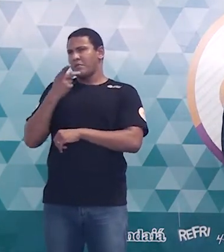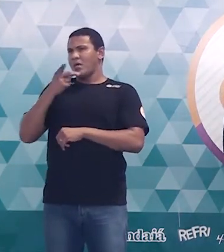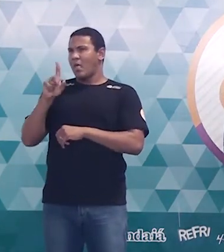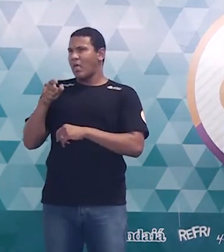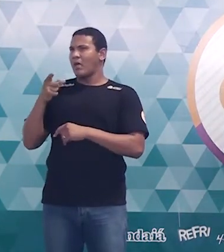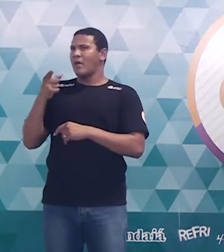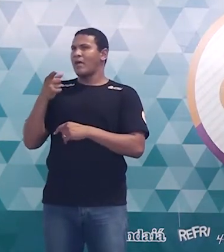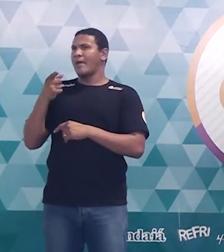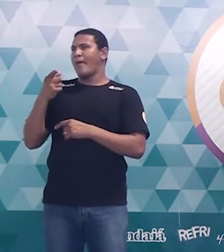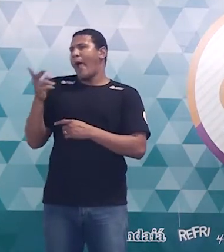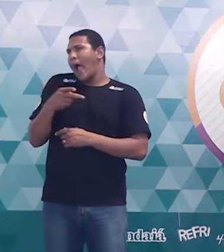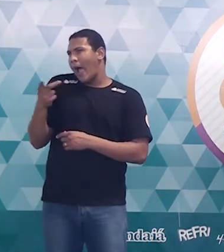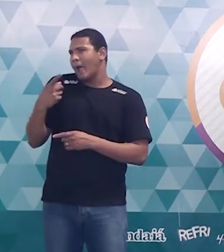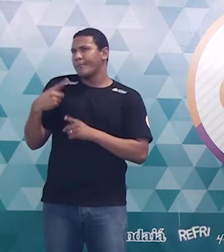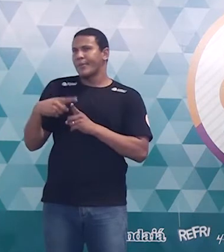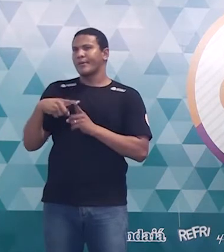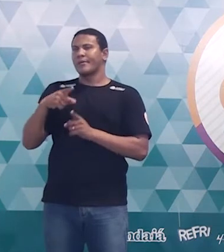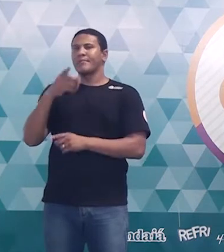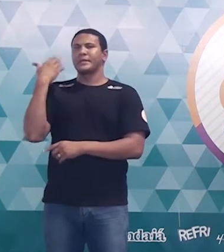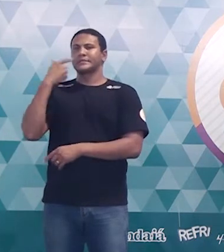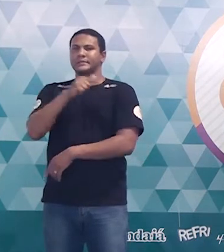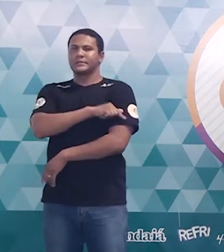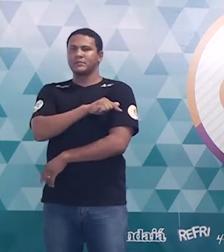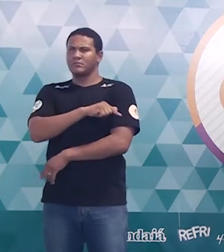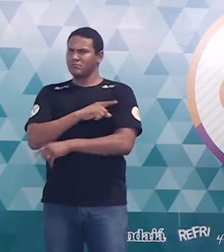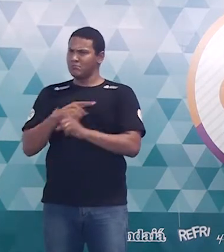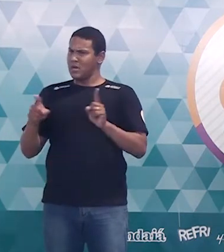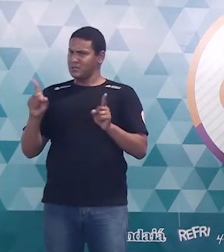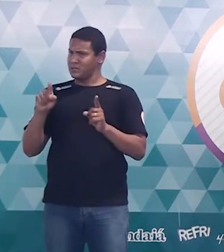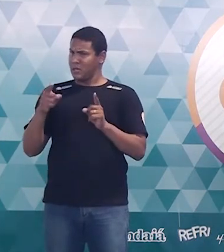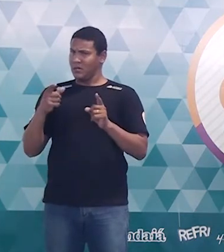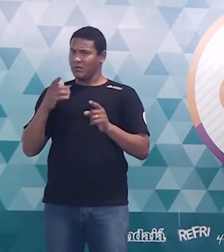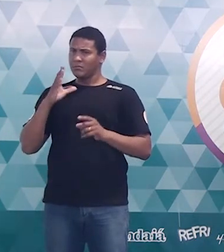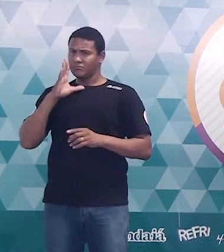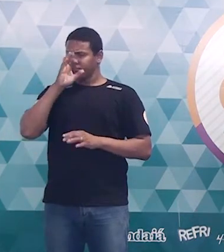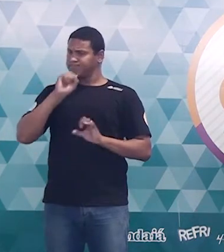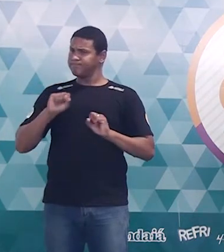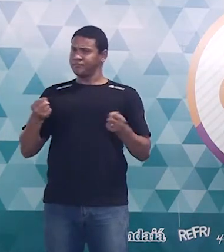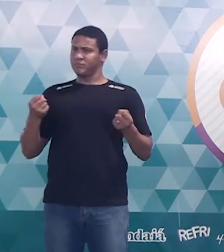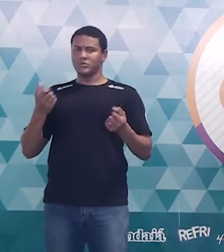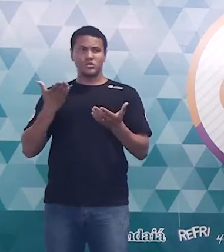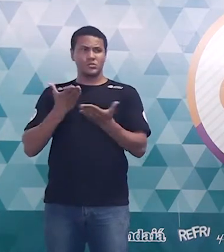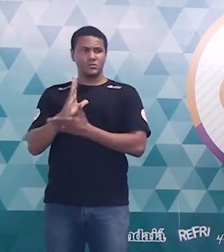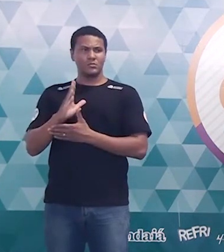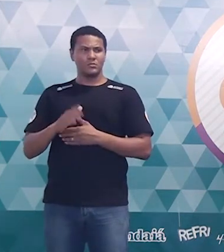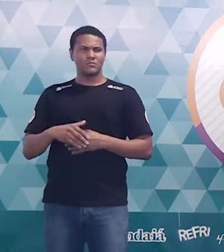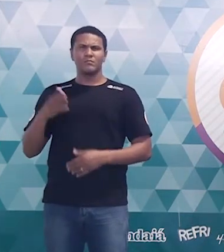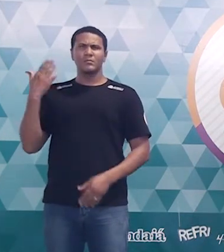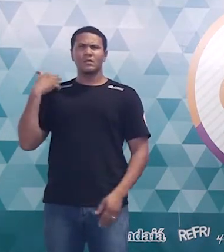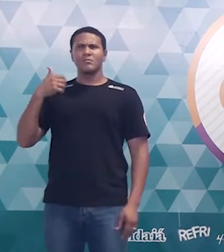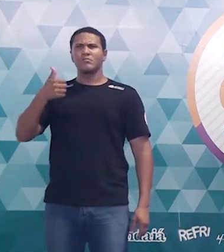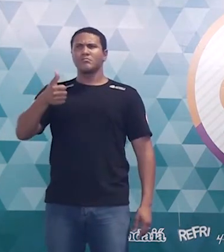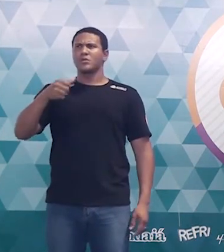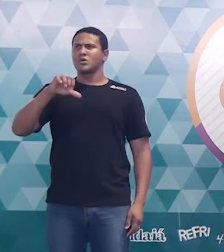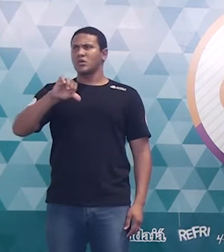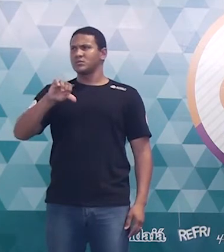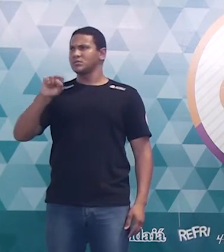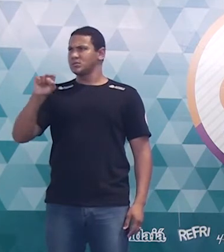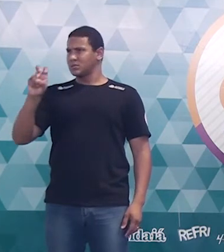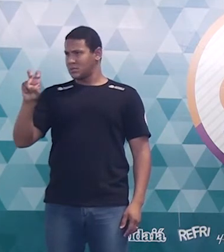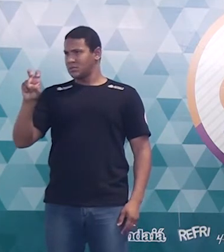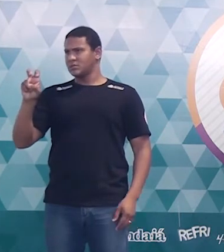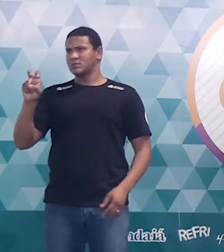que eu fui reprovado, só que é uma história de superação. Em